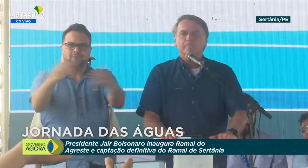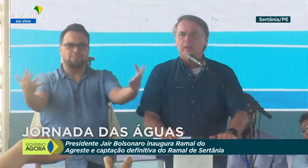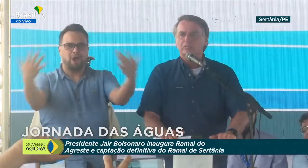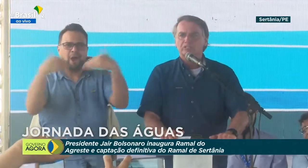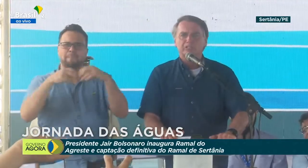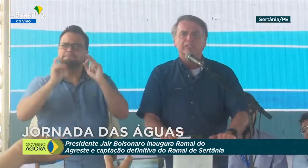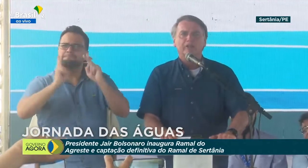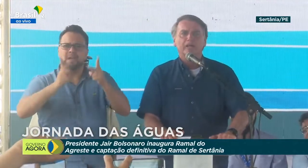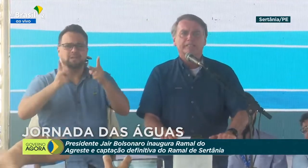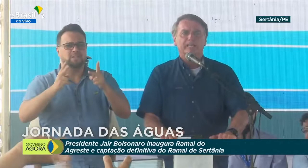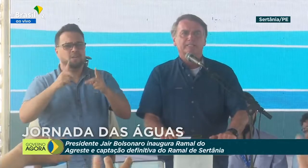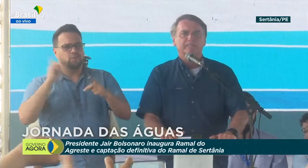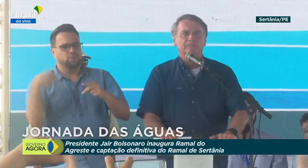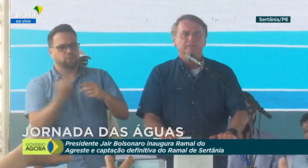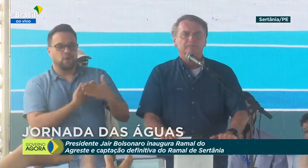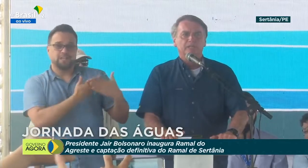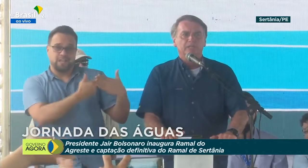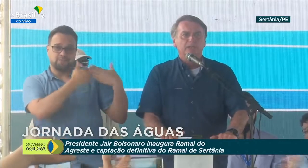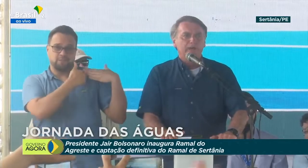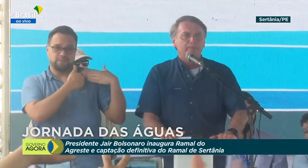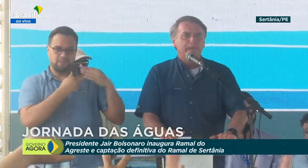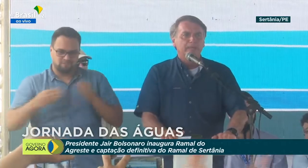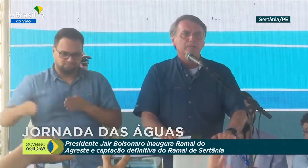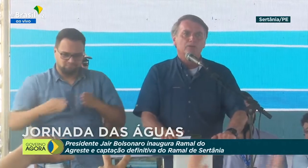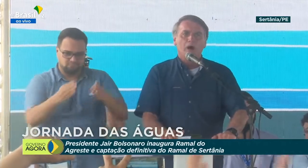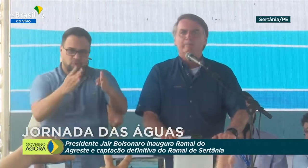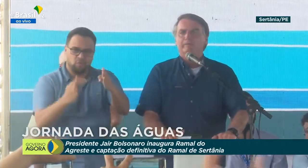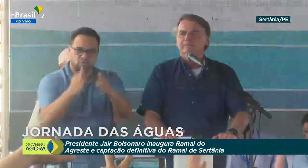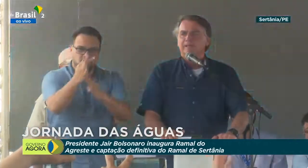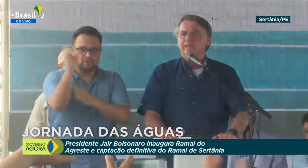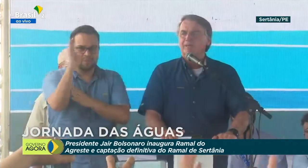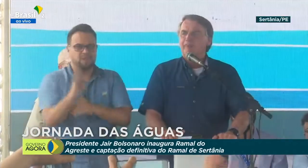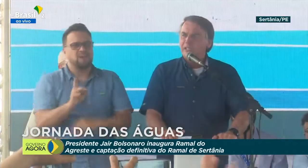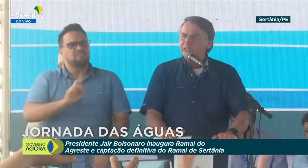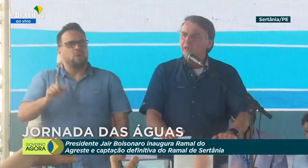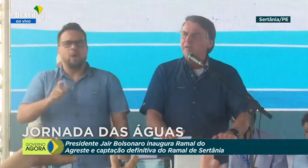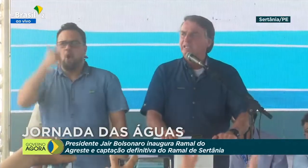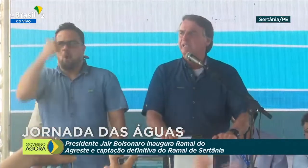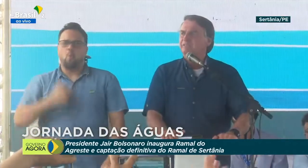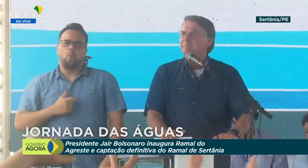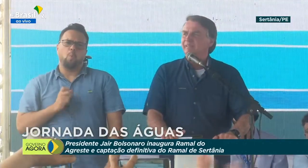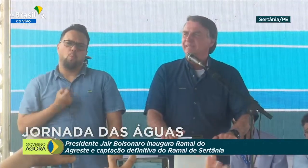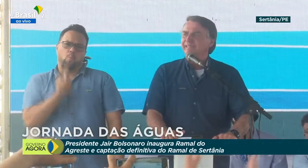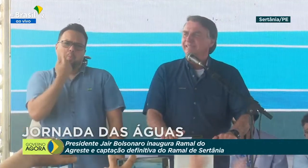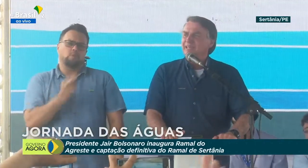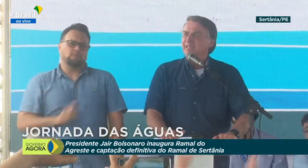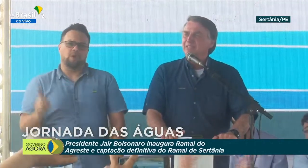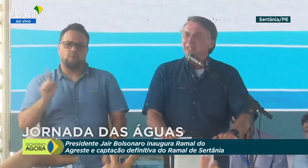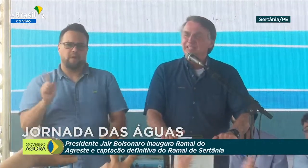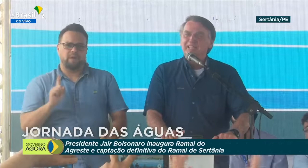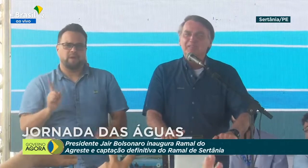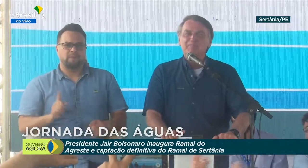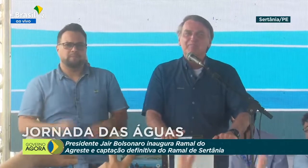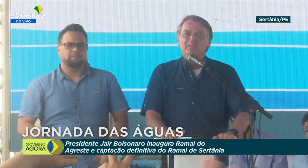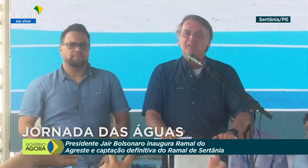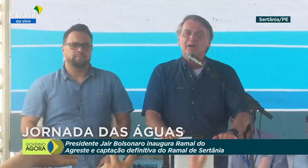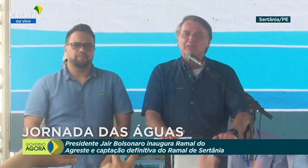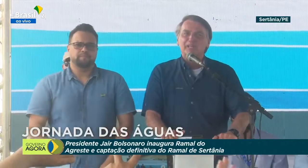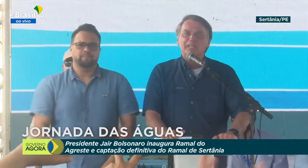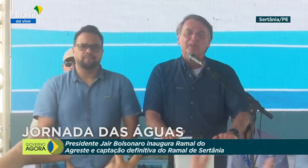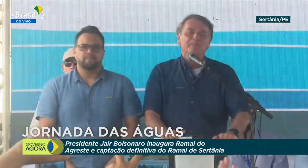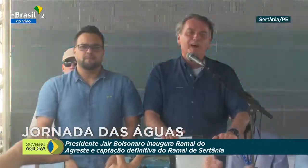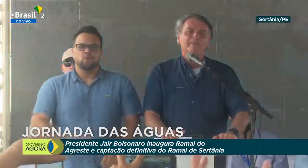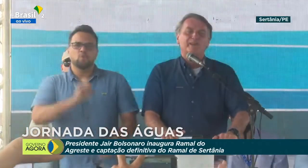responsáveis pelos destinos da nossa nação. Não é apenas um homem, mas digo a vocês, dizem que